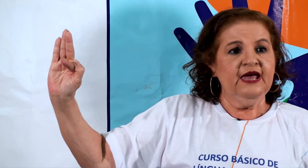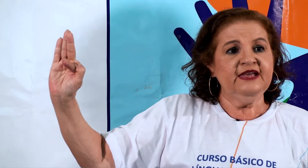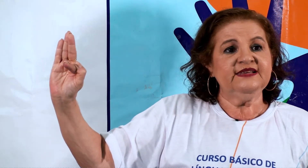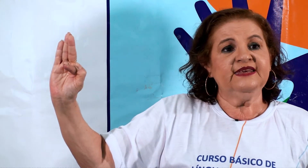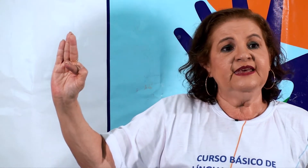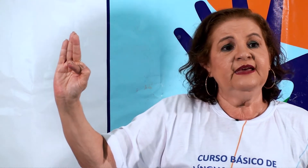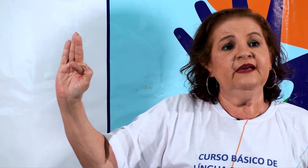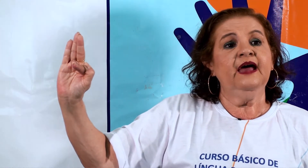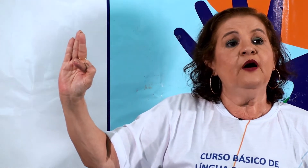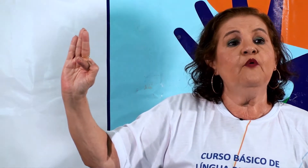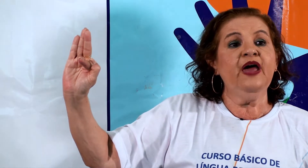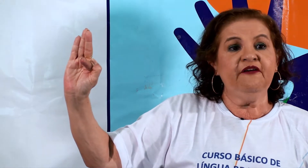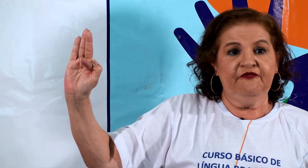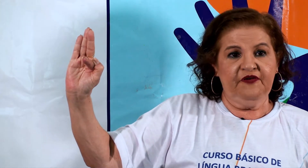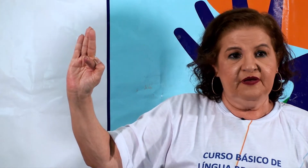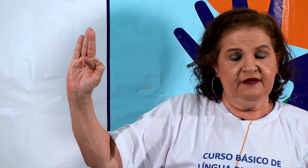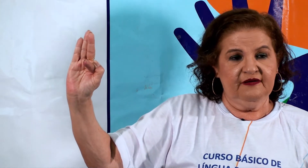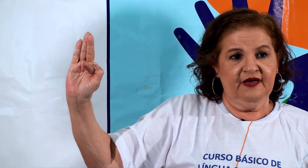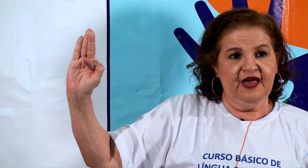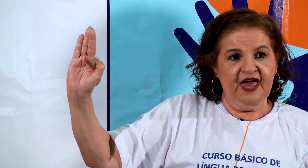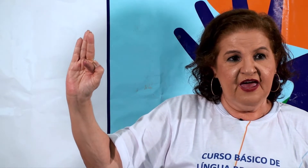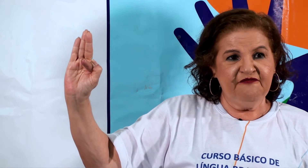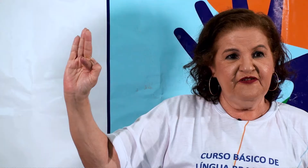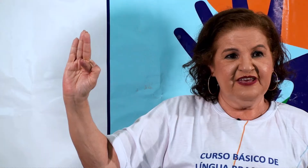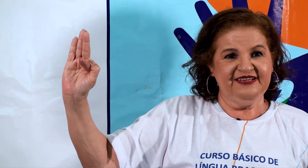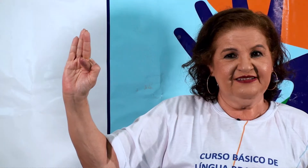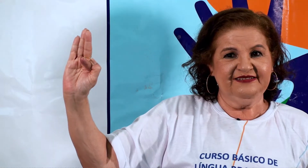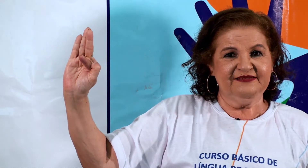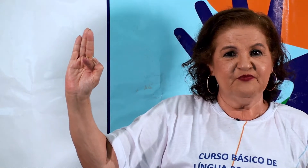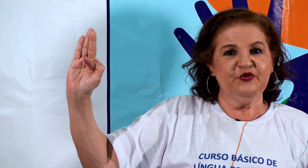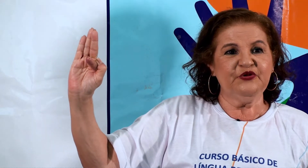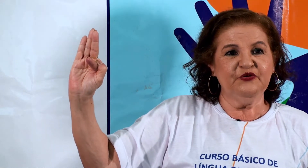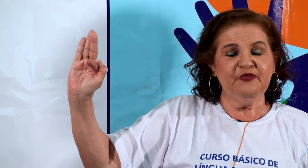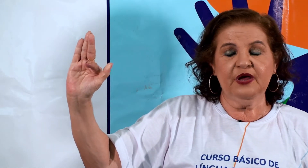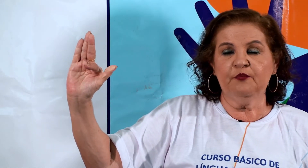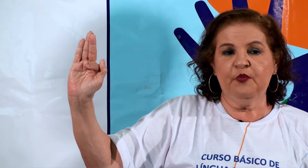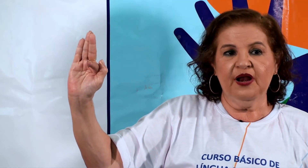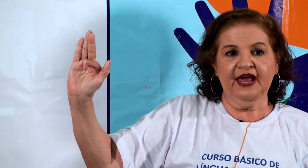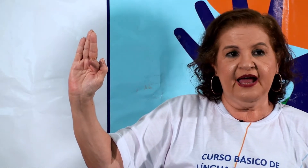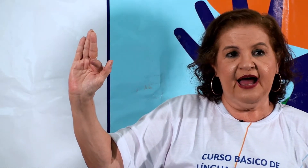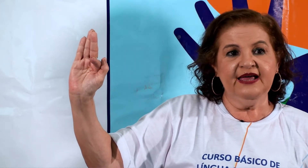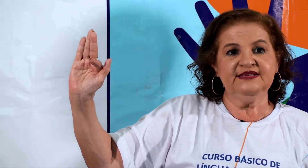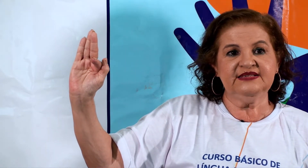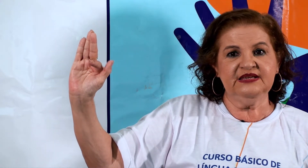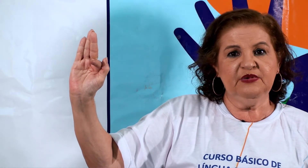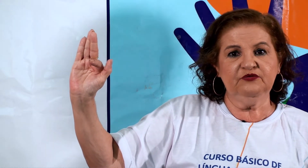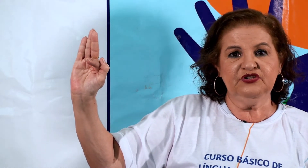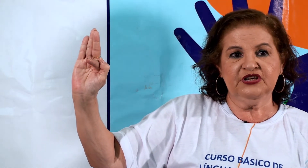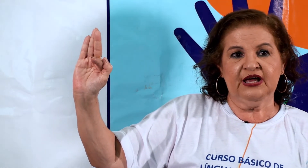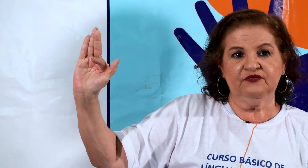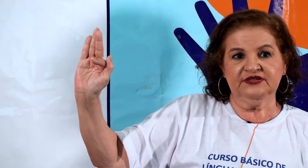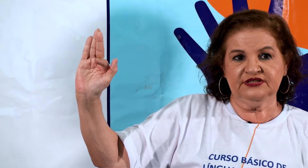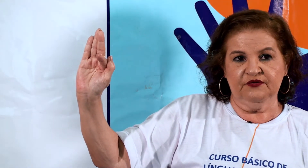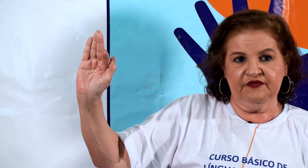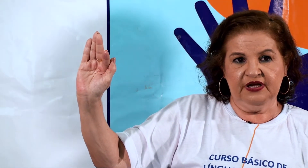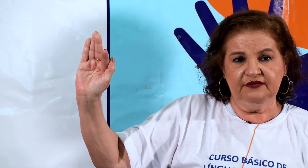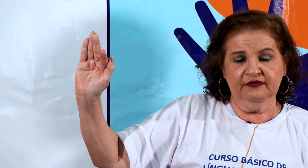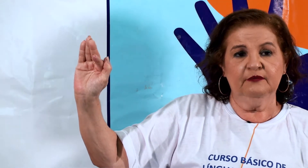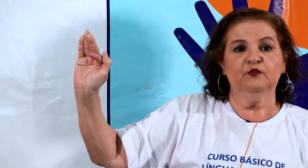Esse aqui é o F. F. Muito bem. O polegar em cima do indicador. Vocês estão vendo?